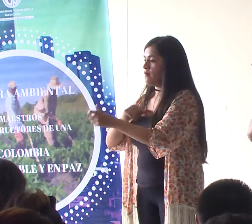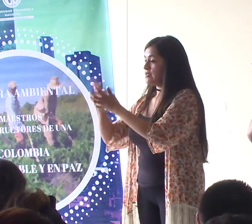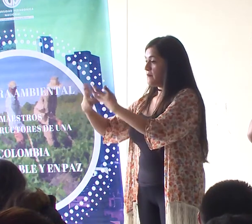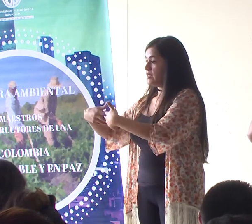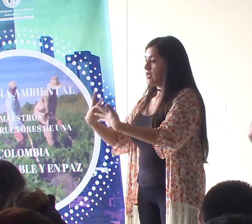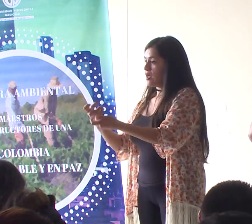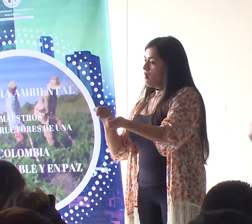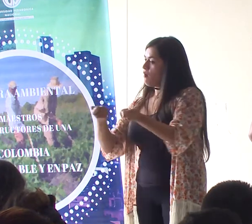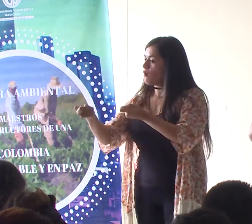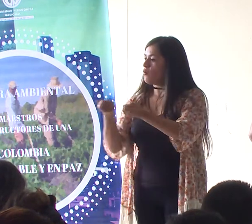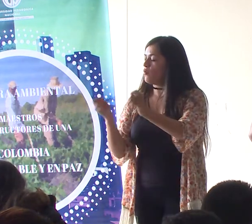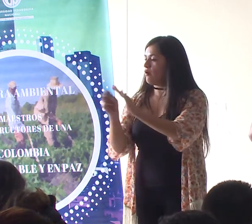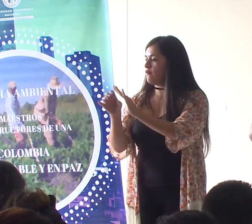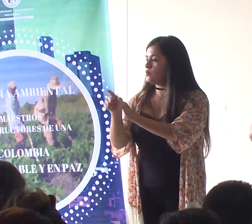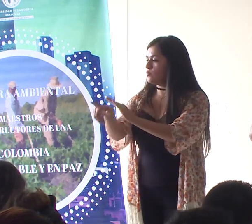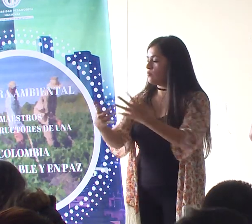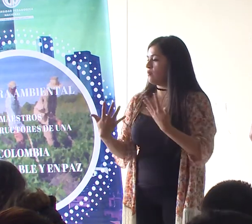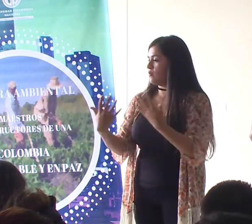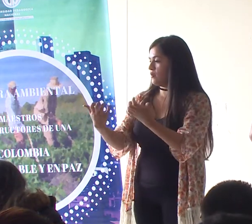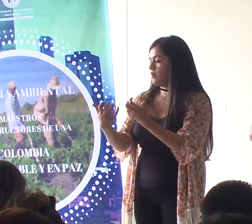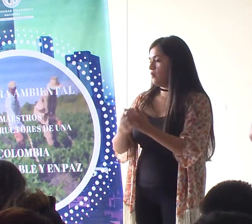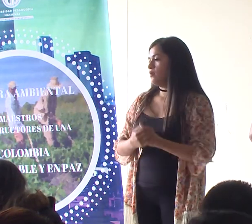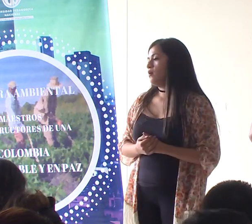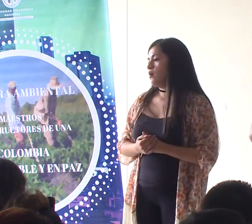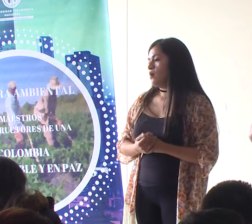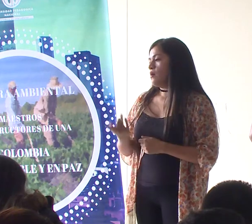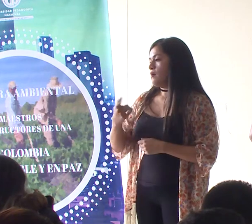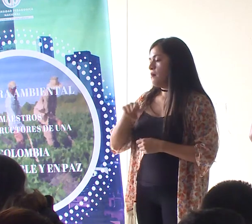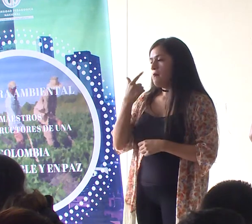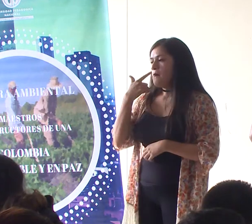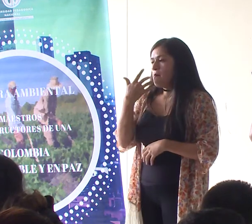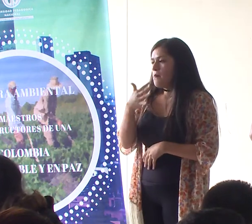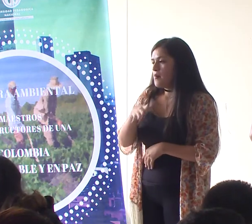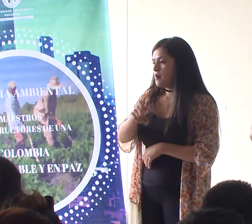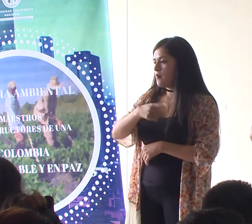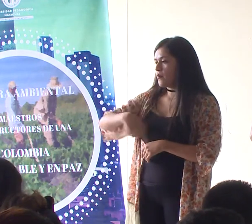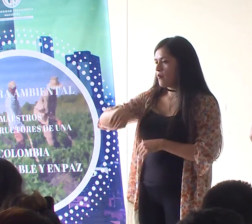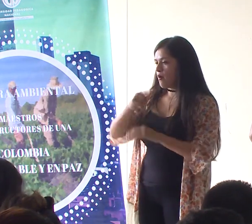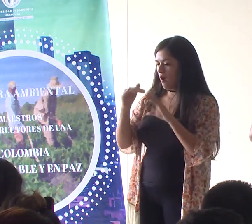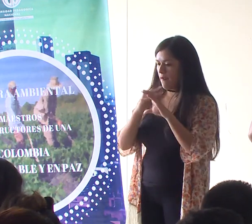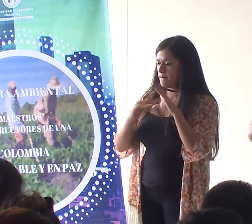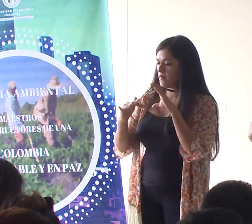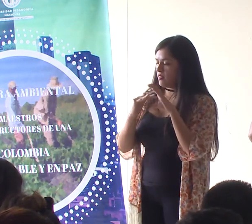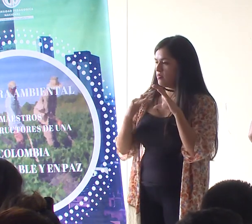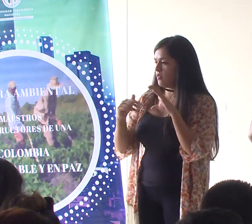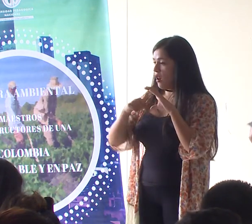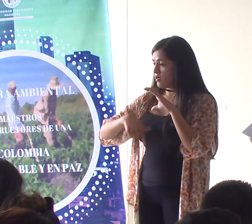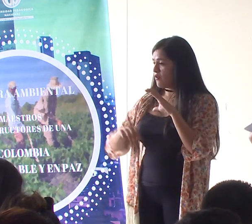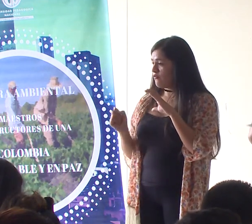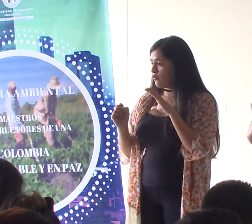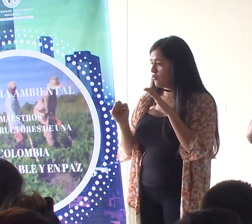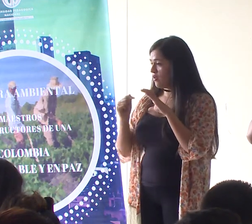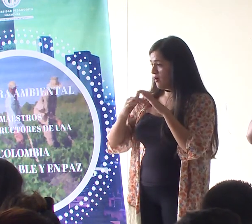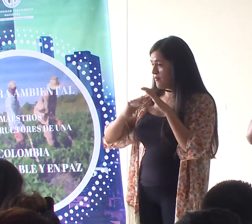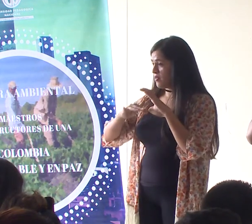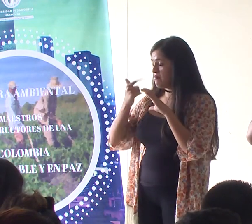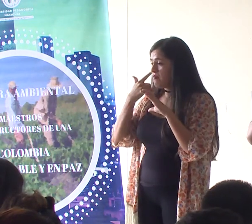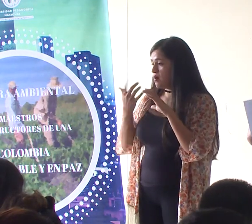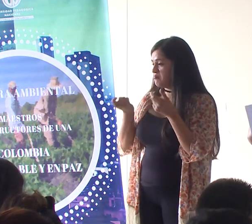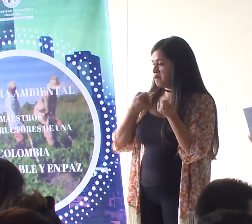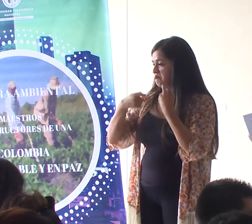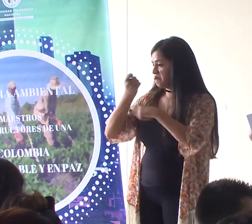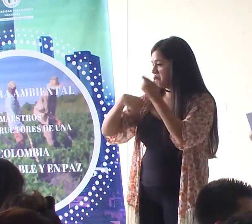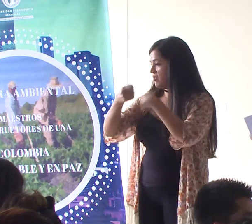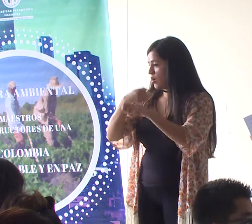esta es la cara visible y la irracionalidad con que se concibe lo ambiental en bogotá la vez pasada